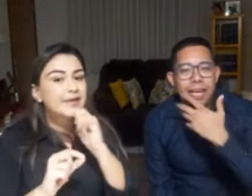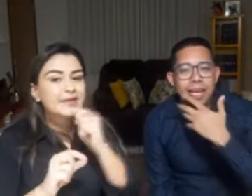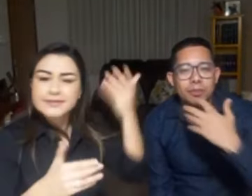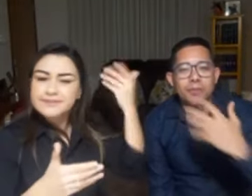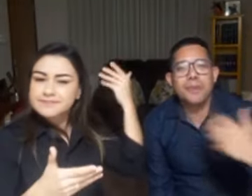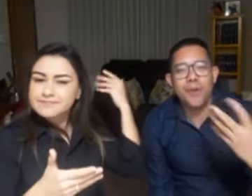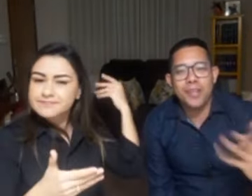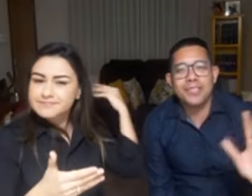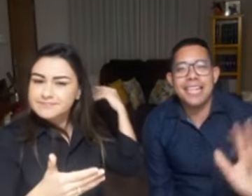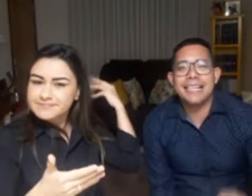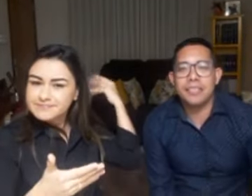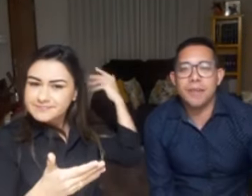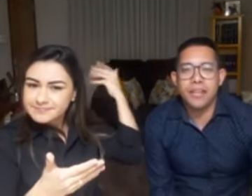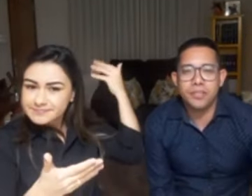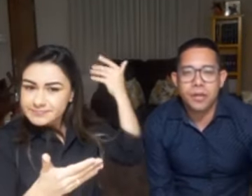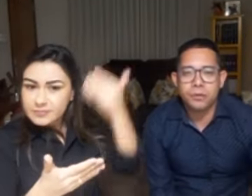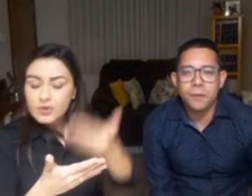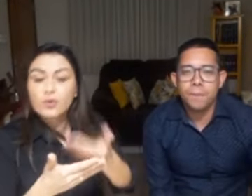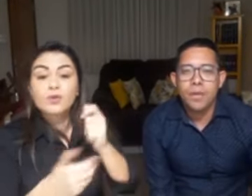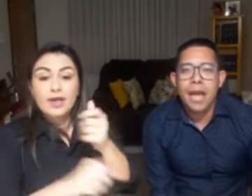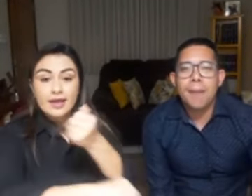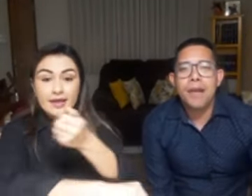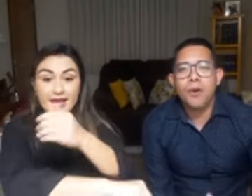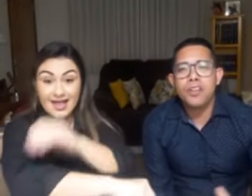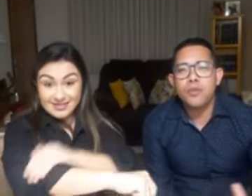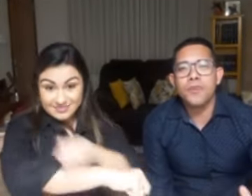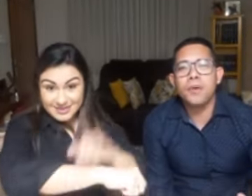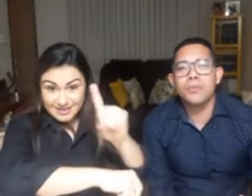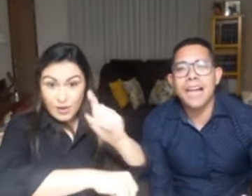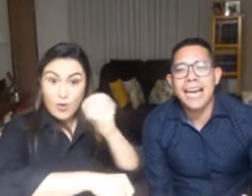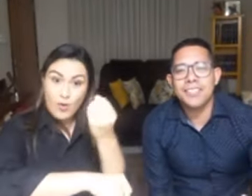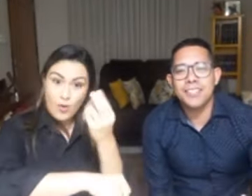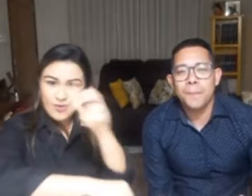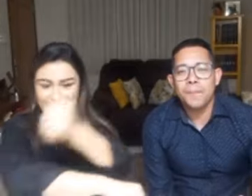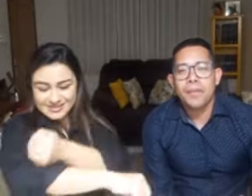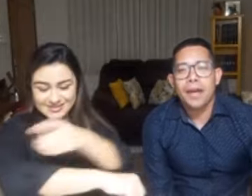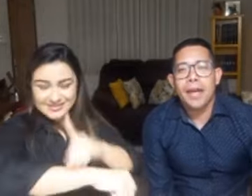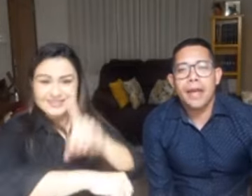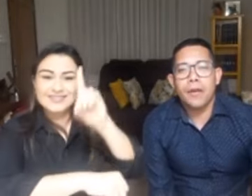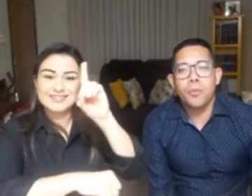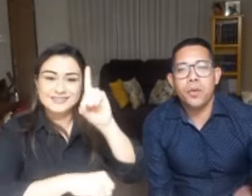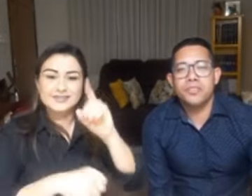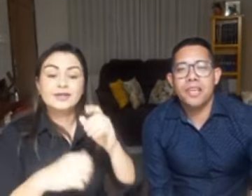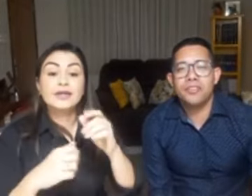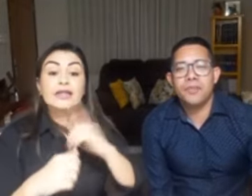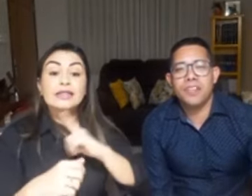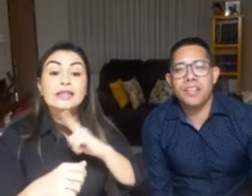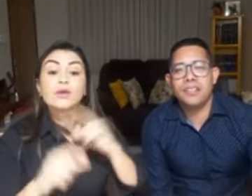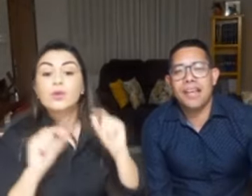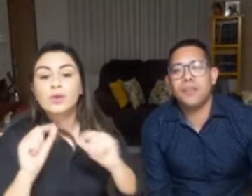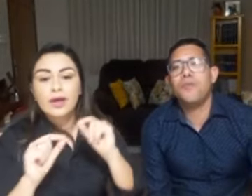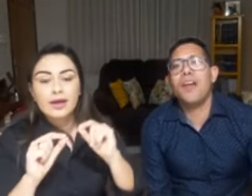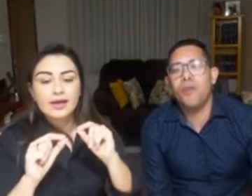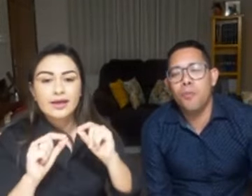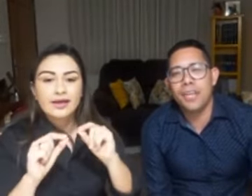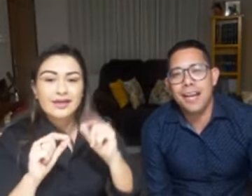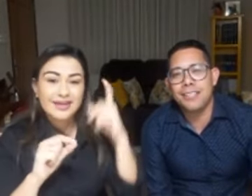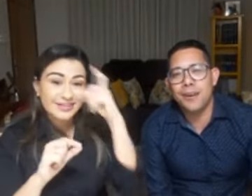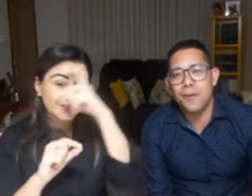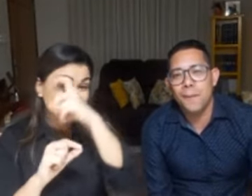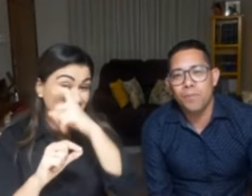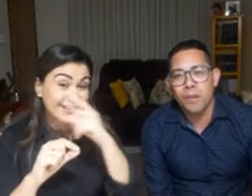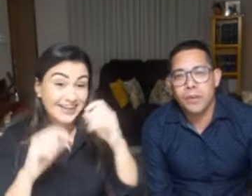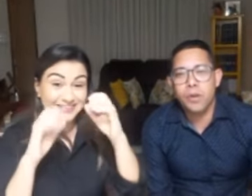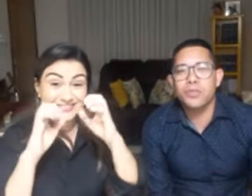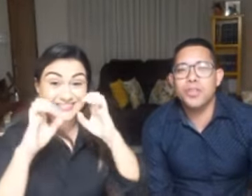começo, né, dos primórdios aí da Assembleia de Deus, a maior dificuldade no processo de evangelização foi a